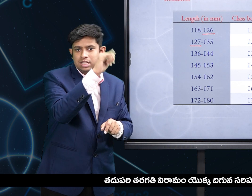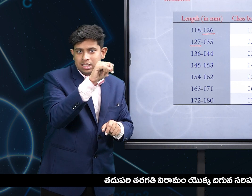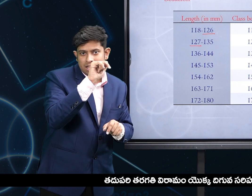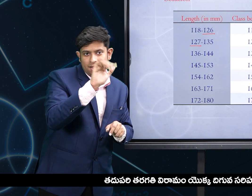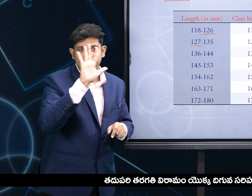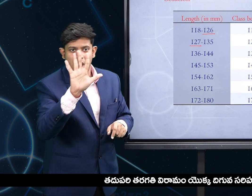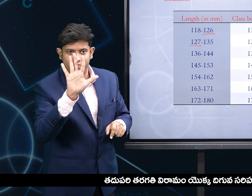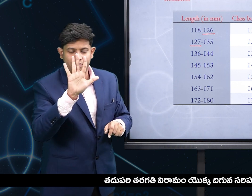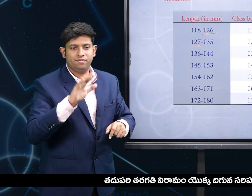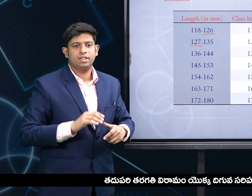126.5.